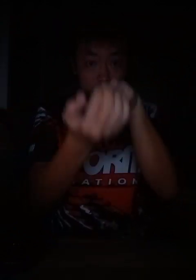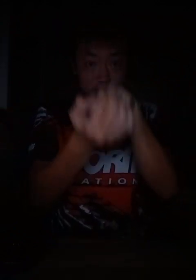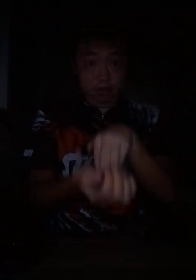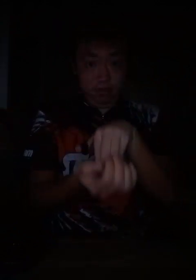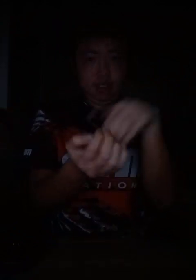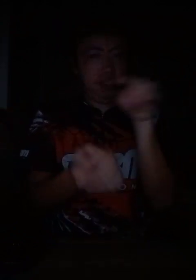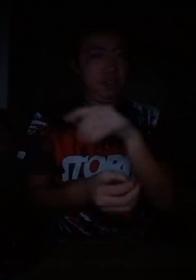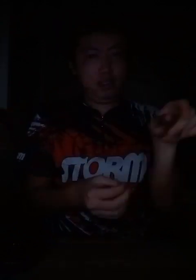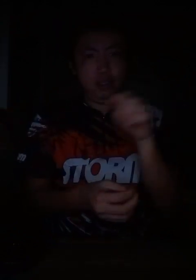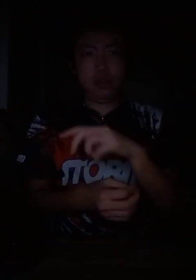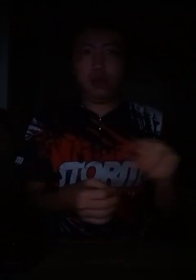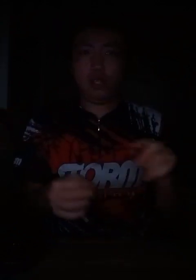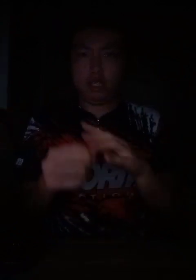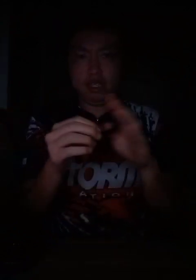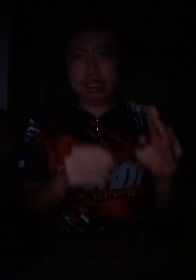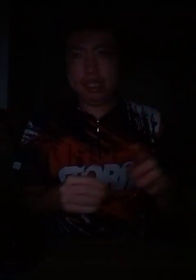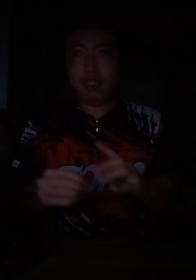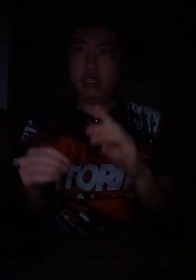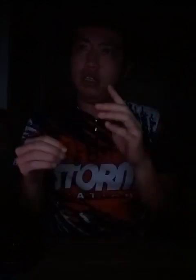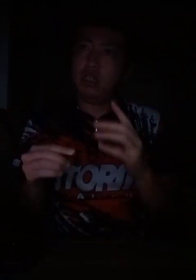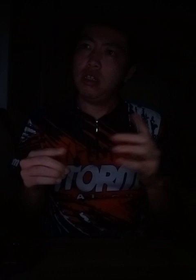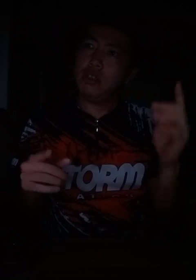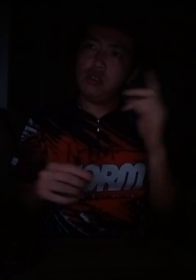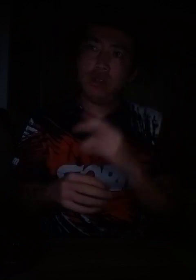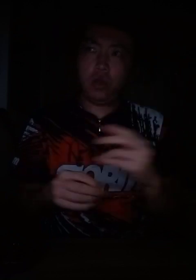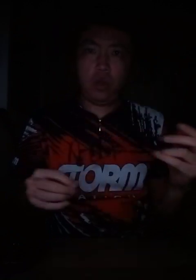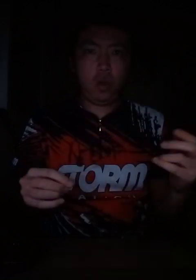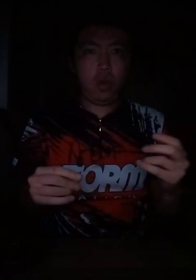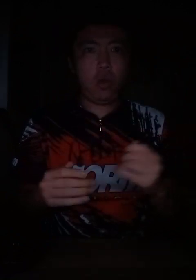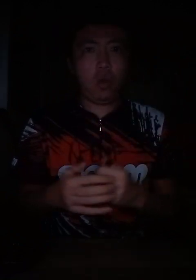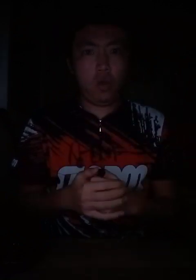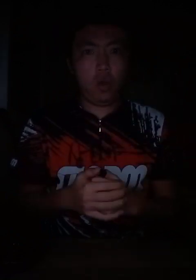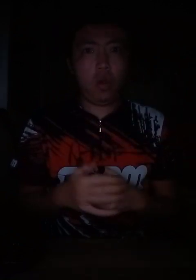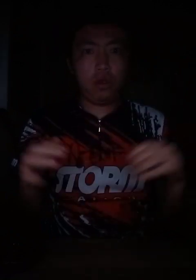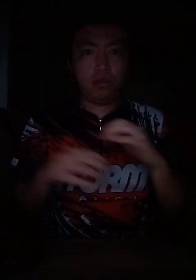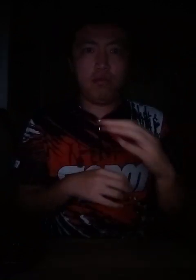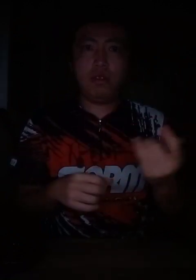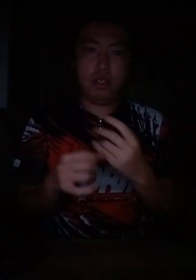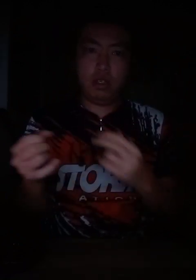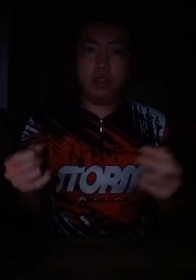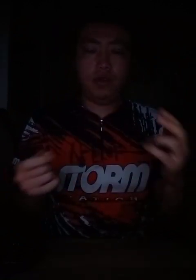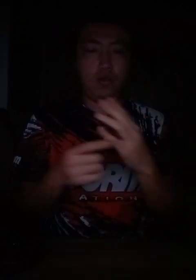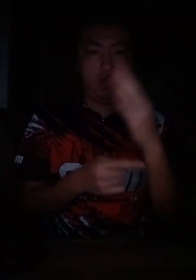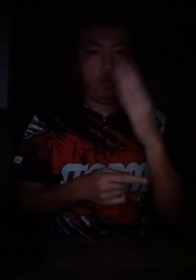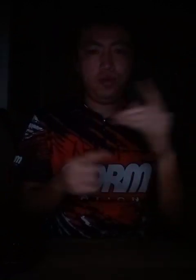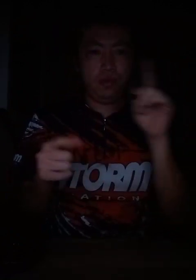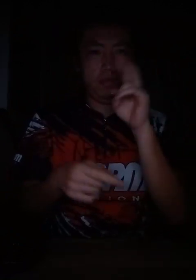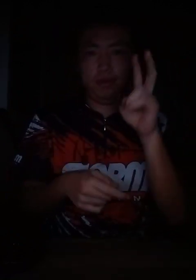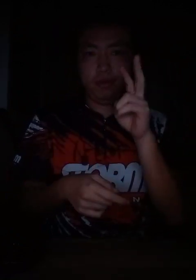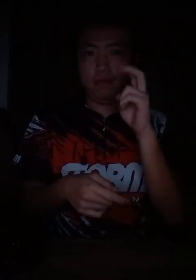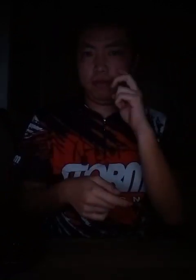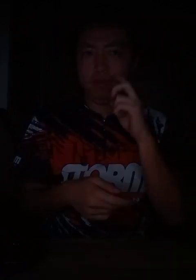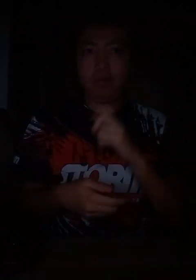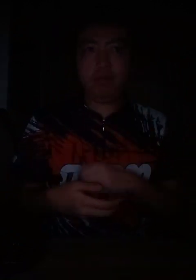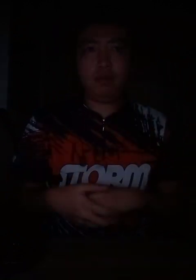아니라 관리사무소가 안전관리자를 지정하고 법으로 정한 관련 교육까지 이수했는지도 따져볼 예정입니다. 채널A